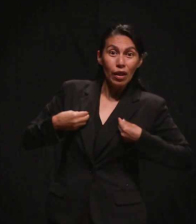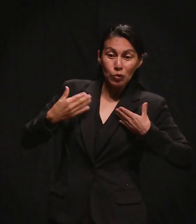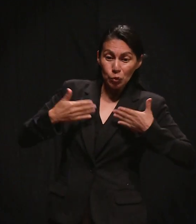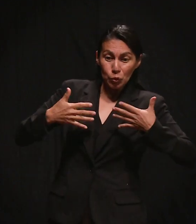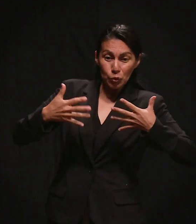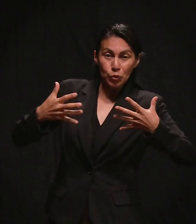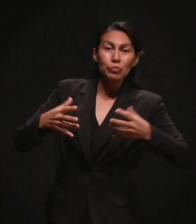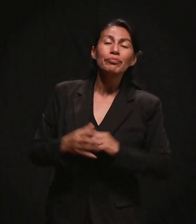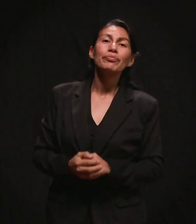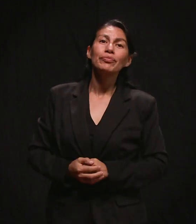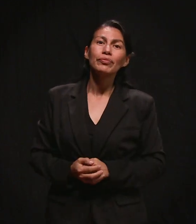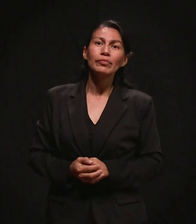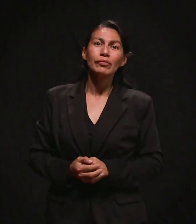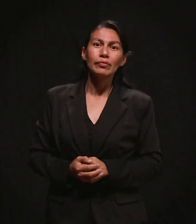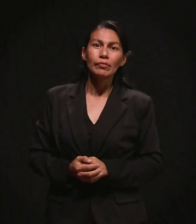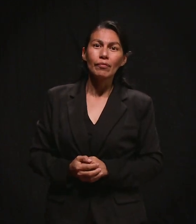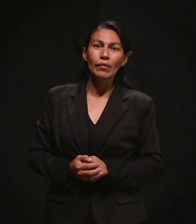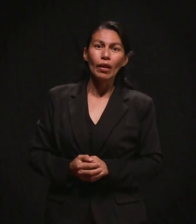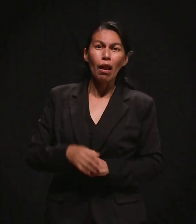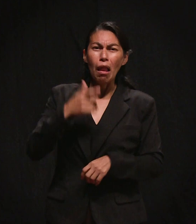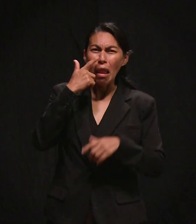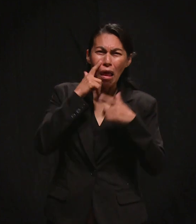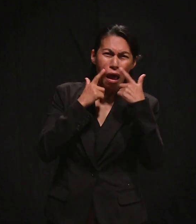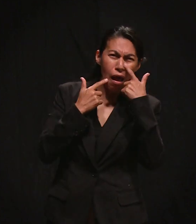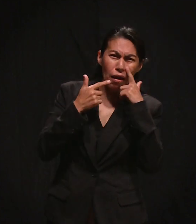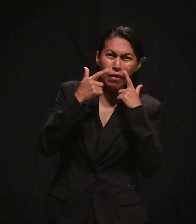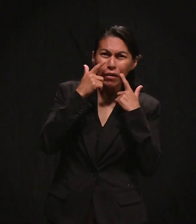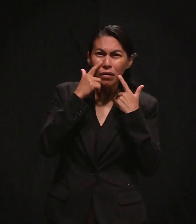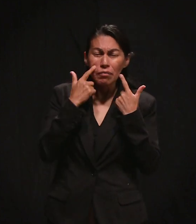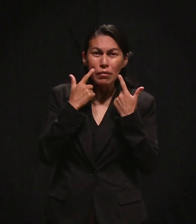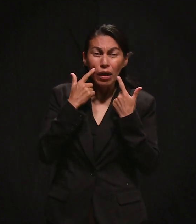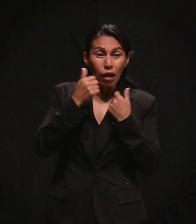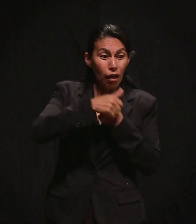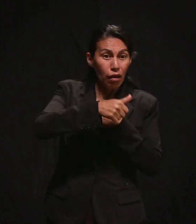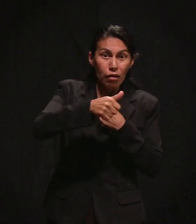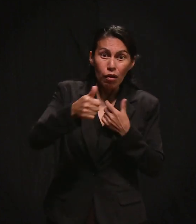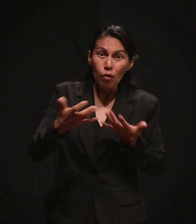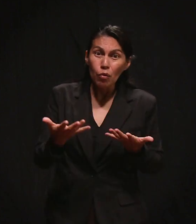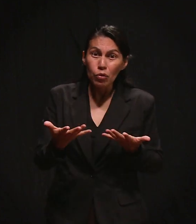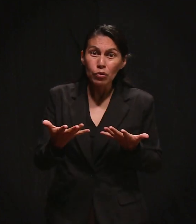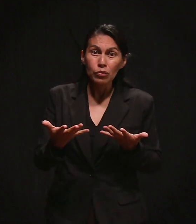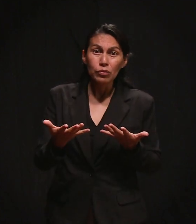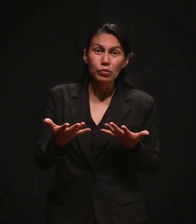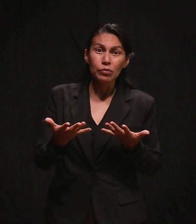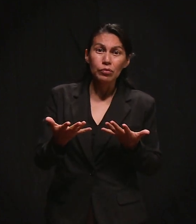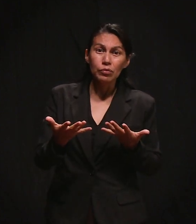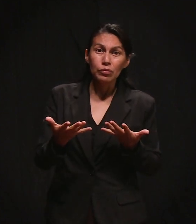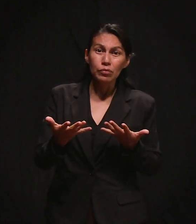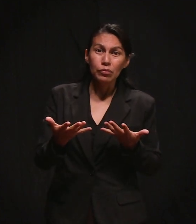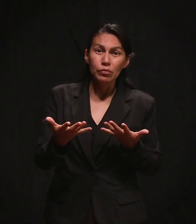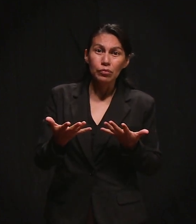nuestras vidas se desarrollan. Conoce cada lágrima que es derramada por